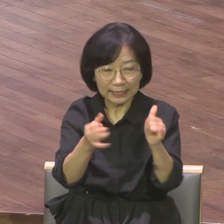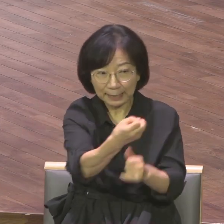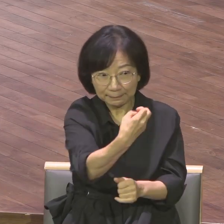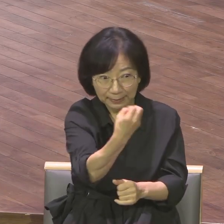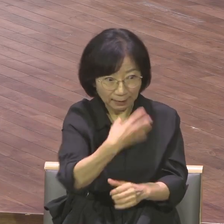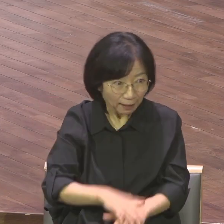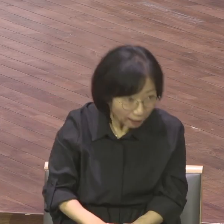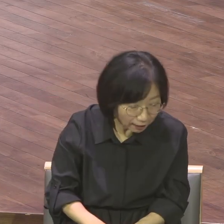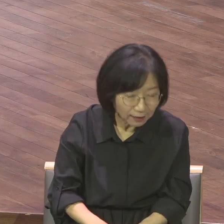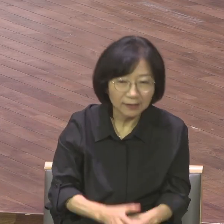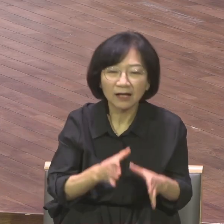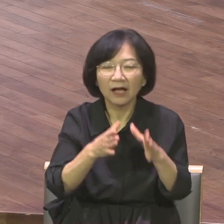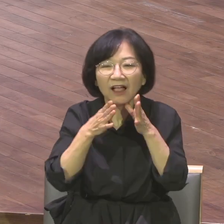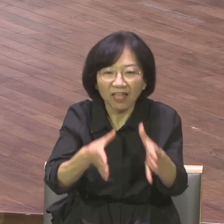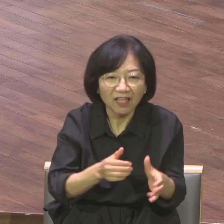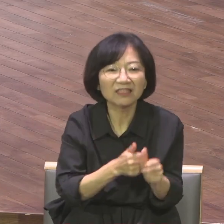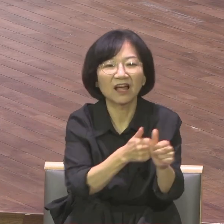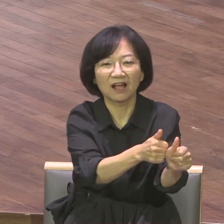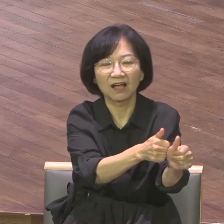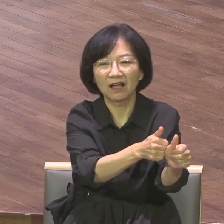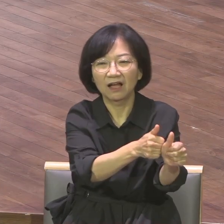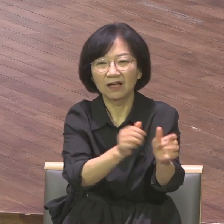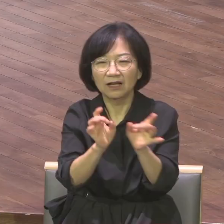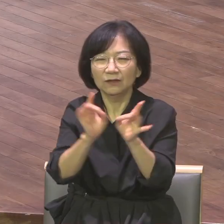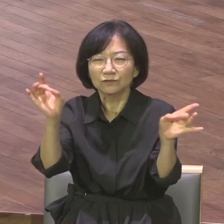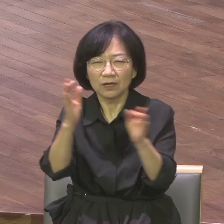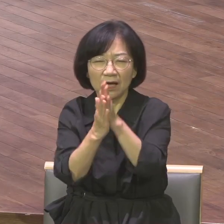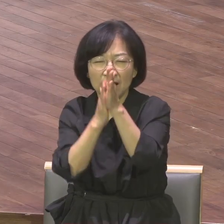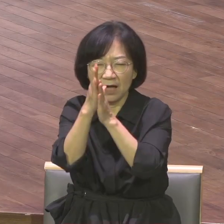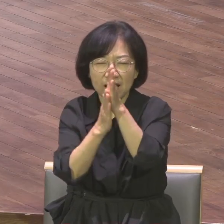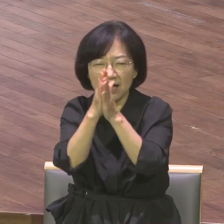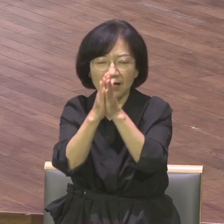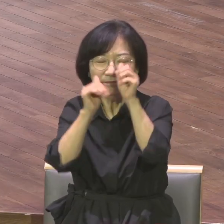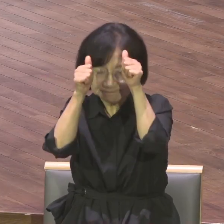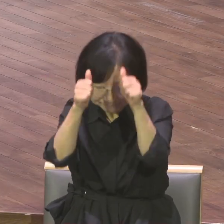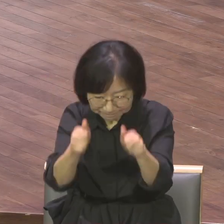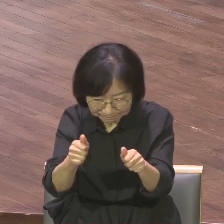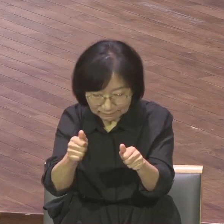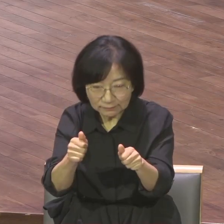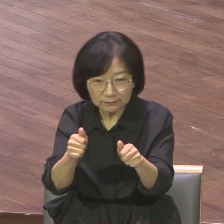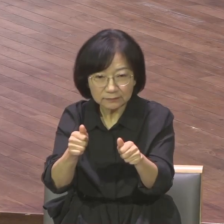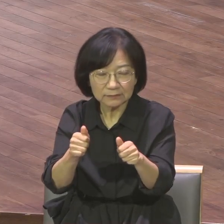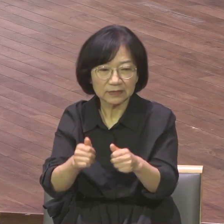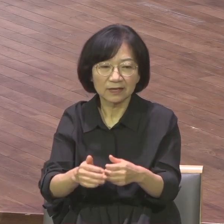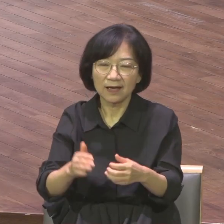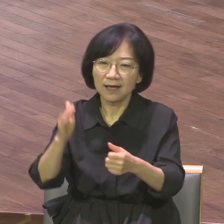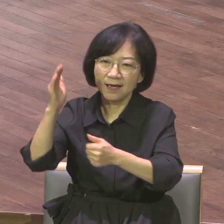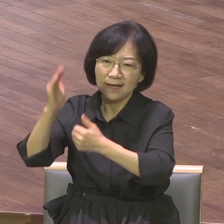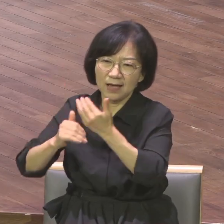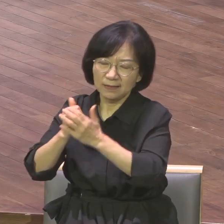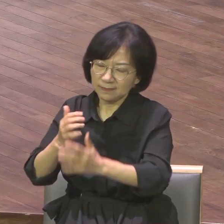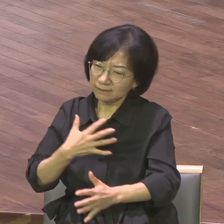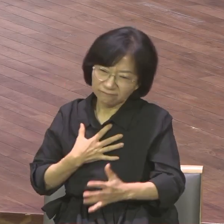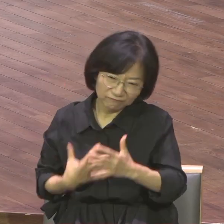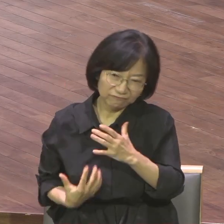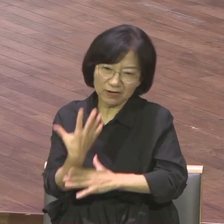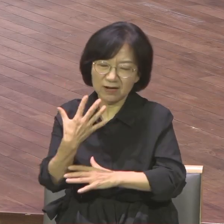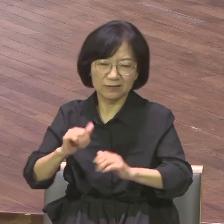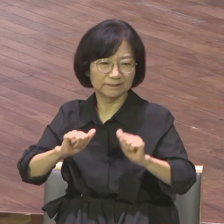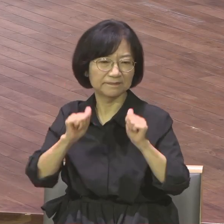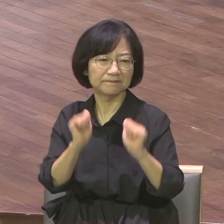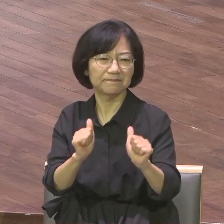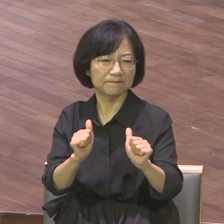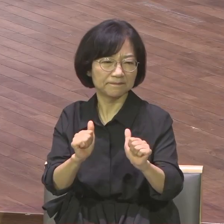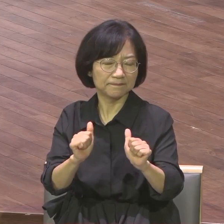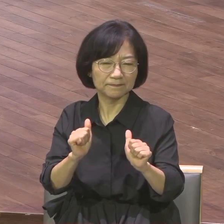듣고 눈에 보이는 우상 숭배를 한 결과 하나님의 심판을